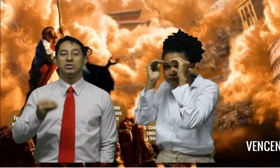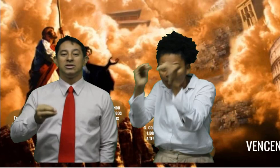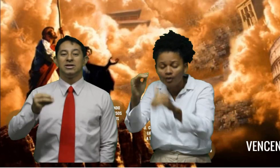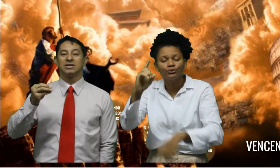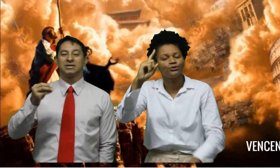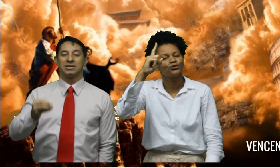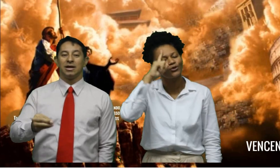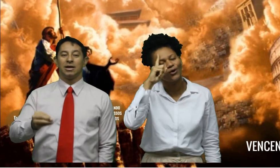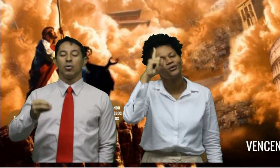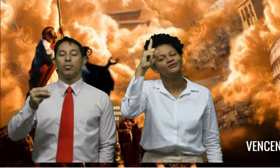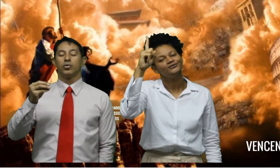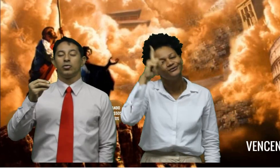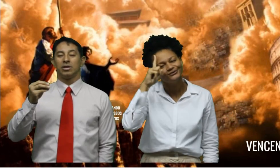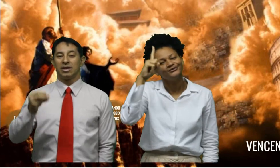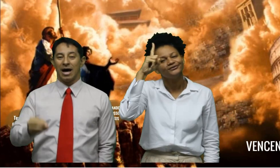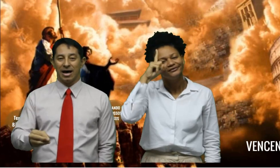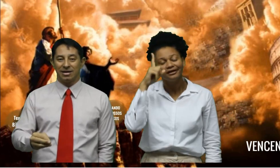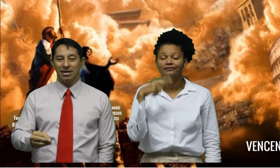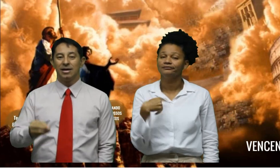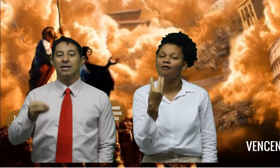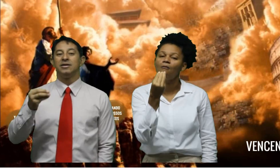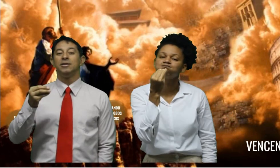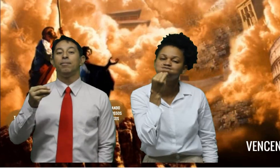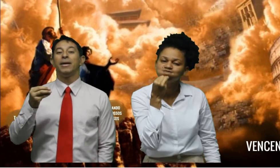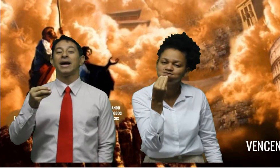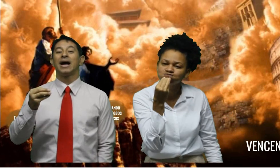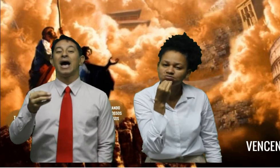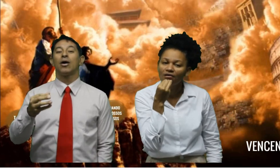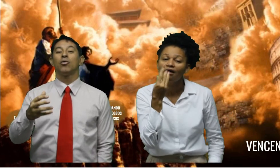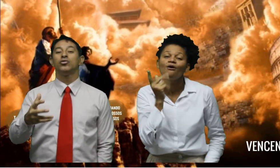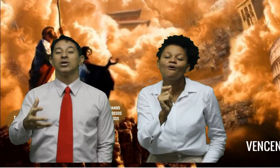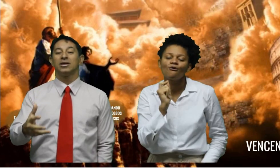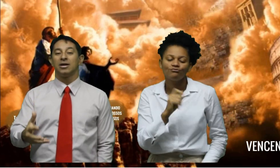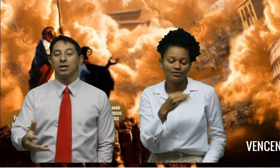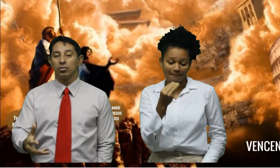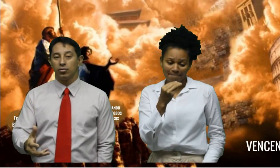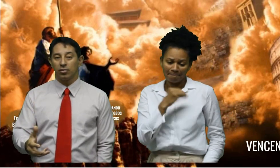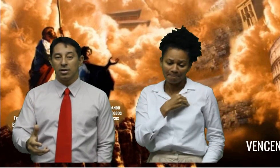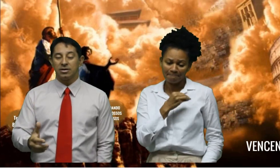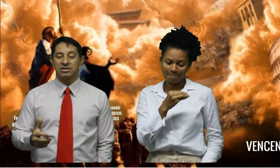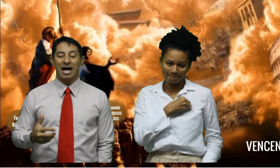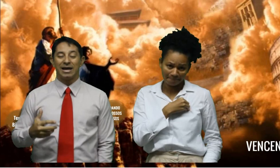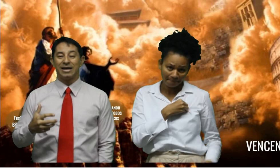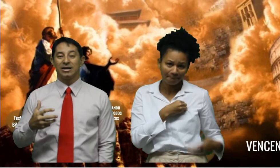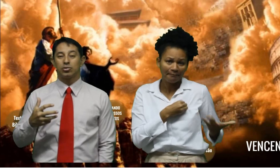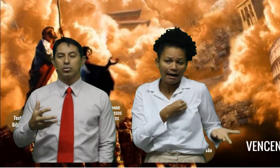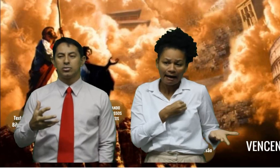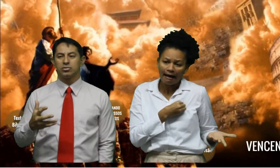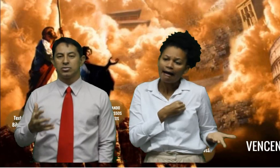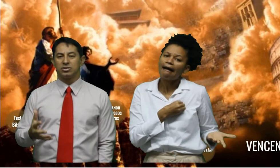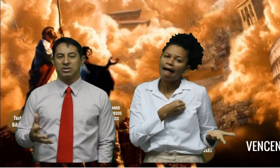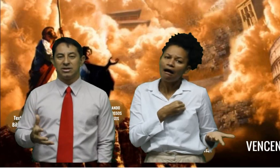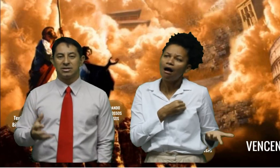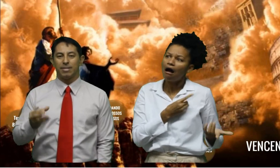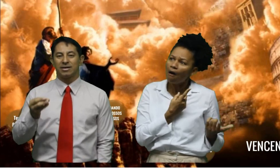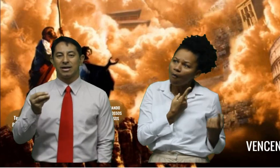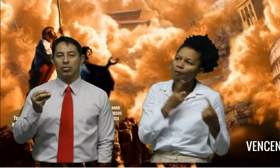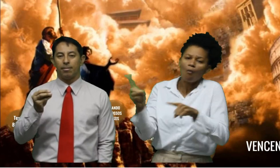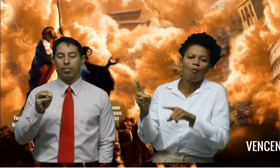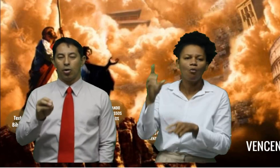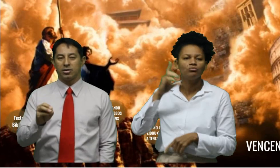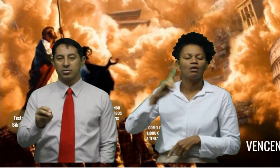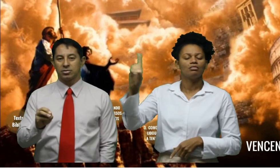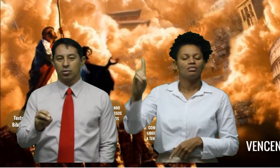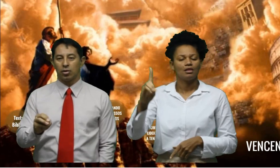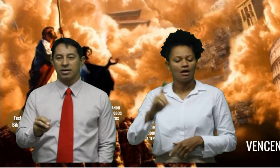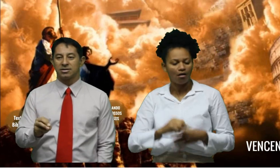todos os dias têm a oportunidade de pecar contra Deus. Está ali todos os dias batendo